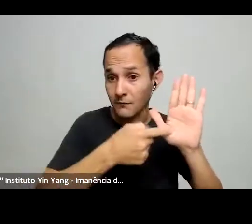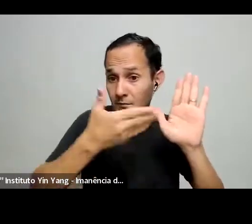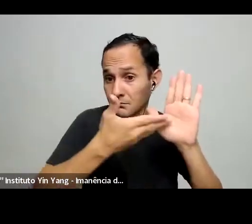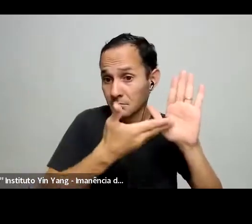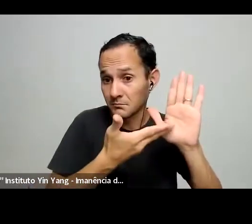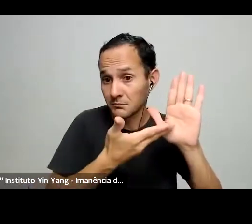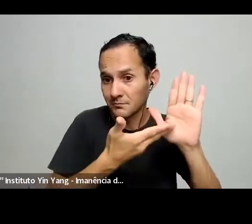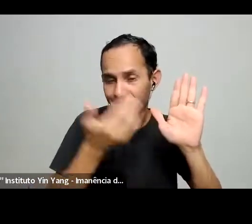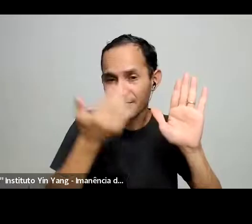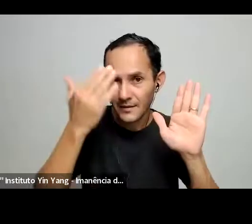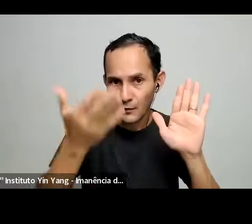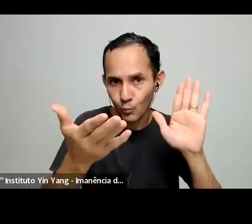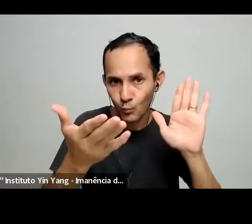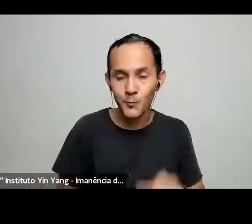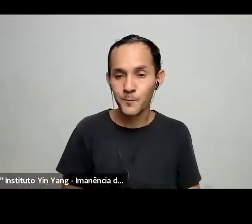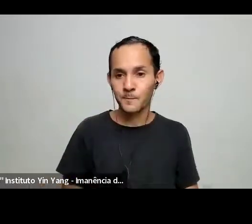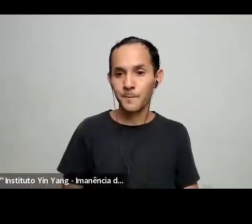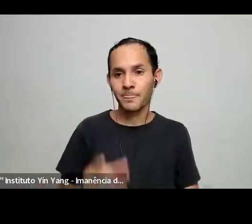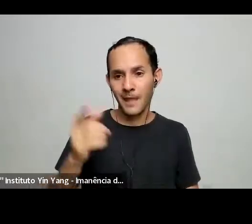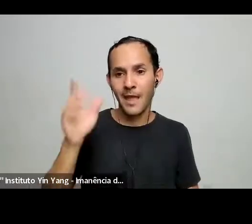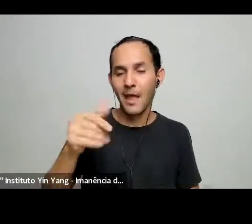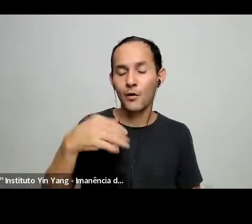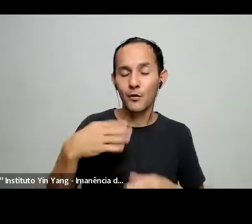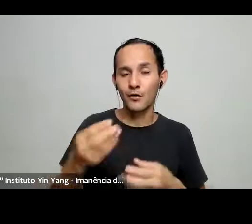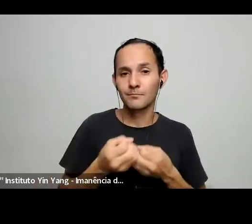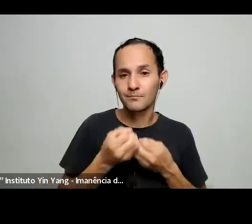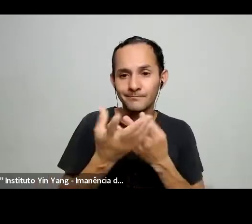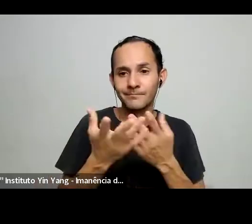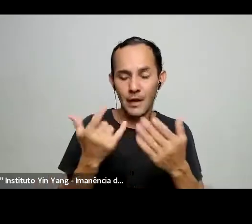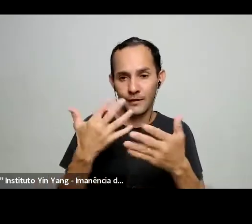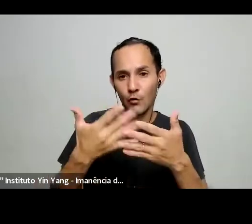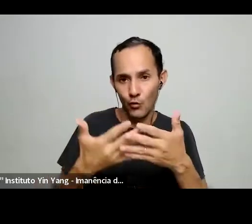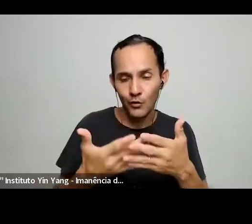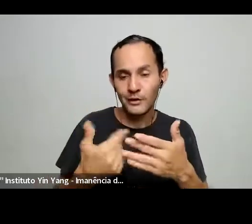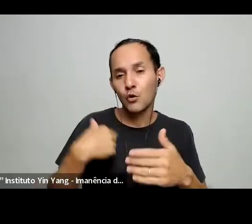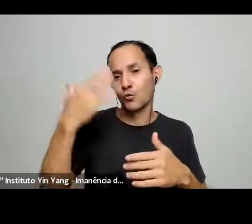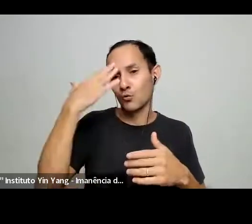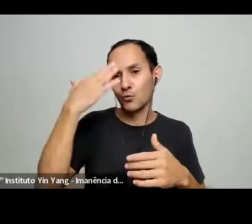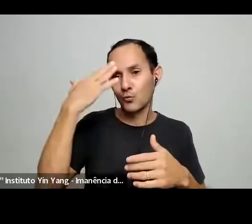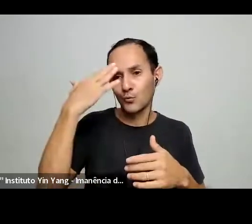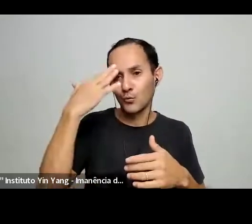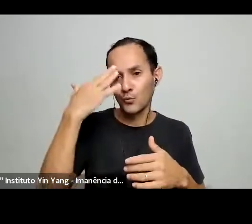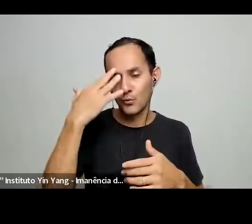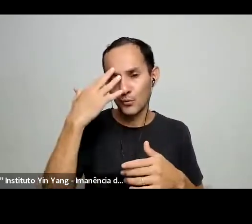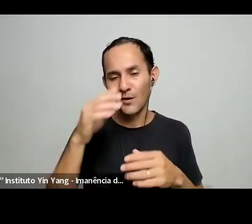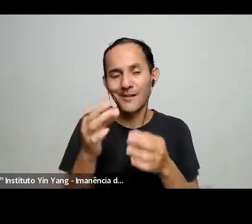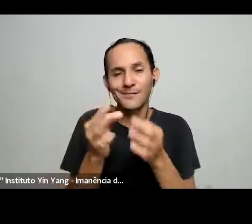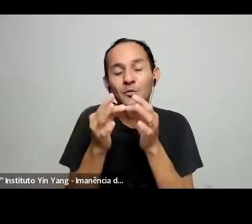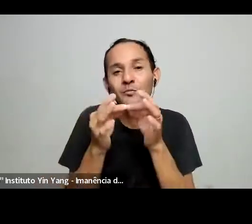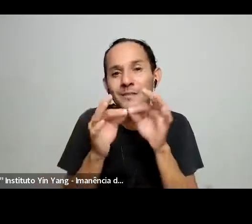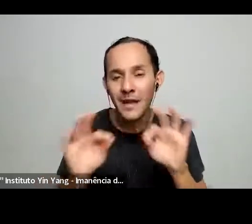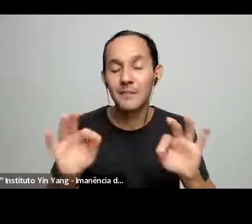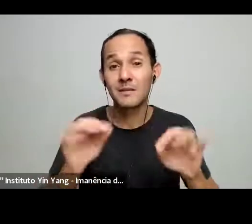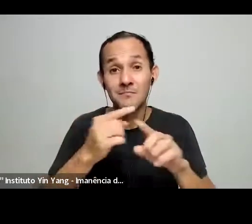tá certo? Essa foi a minha contribuição por enquanto. Eu sei que ela é muito superficial,